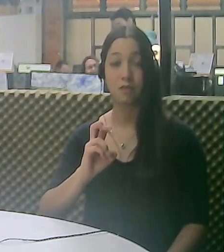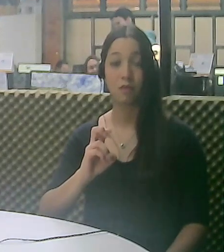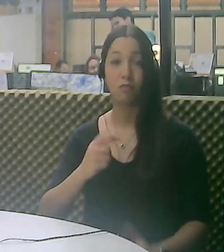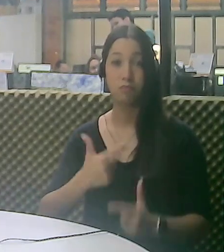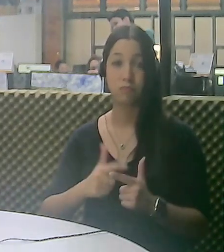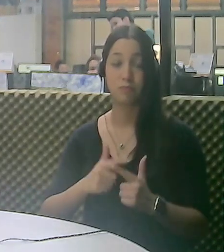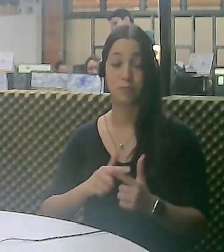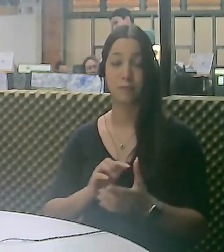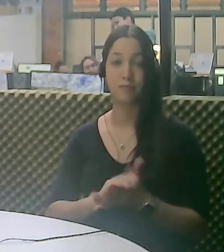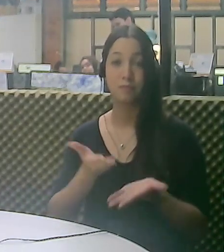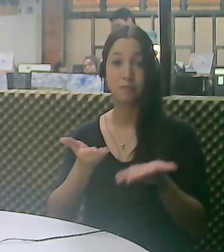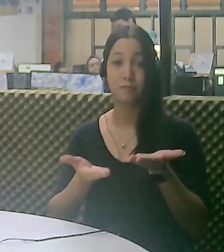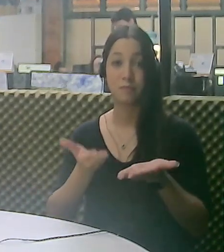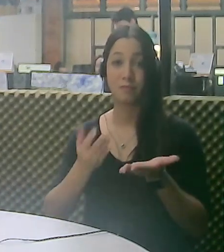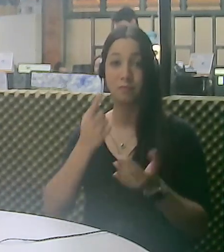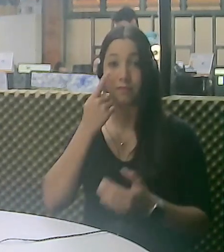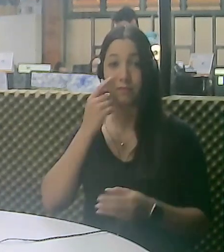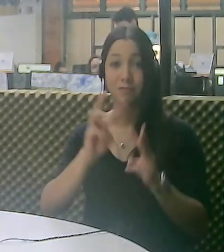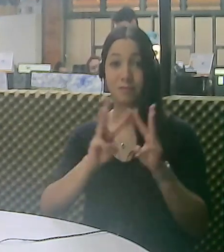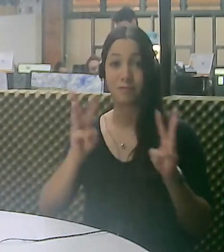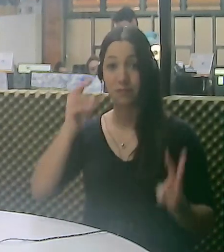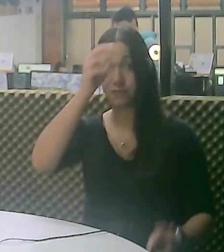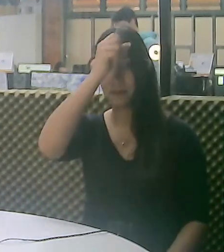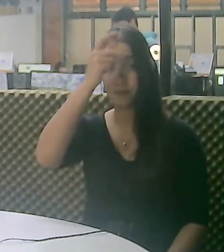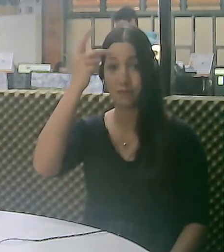completo pode ser conferido no nosso portal.